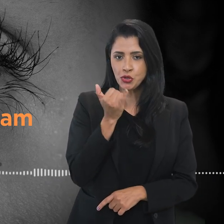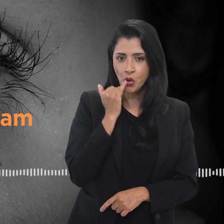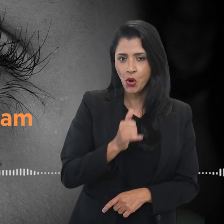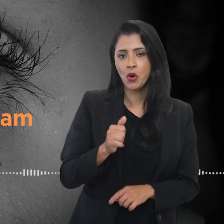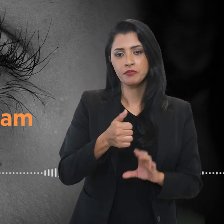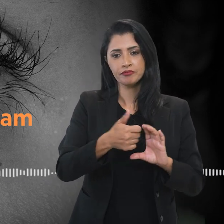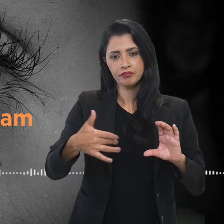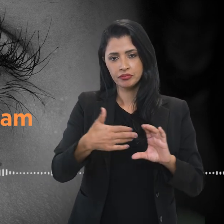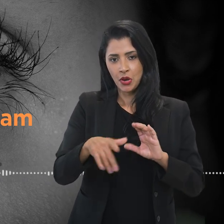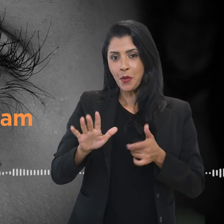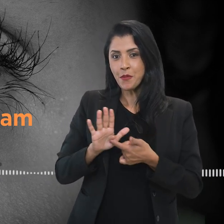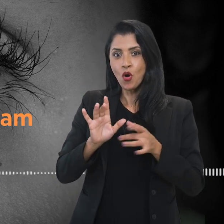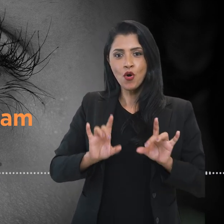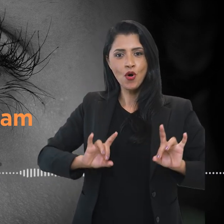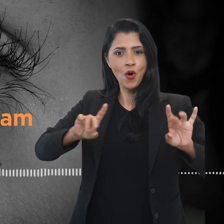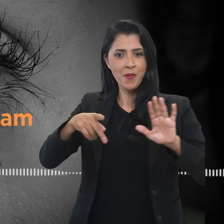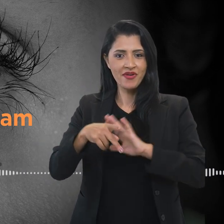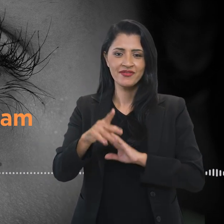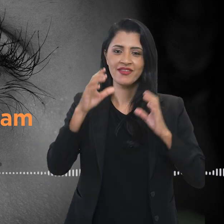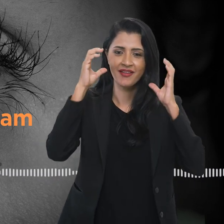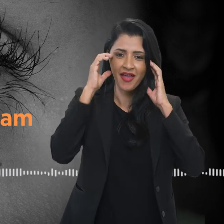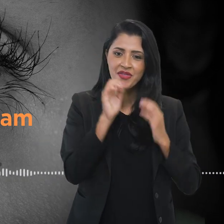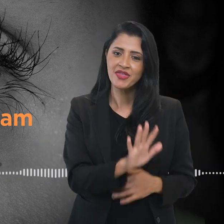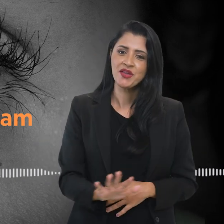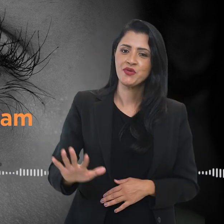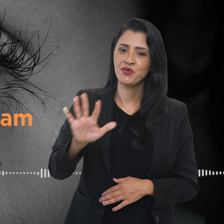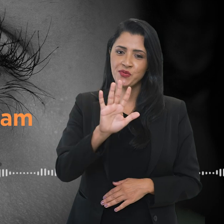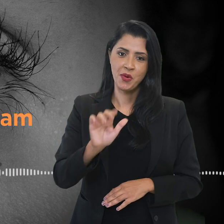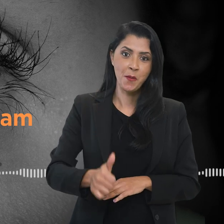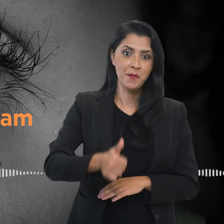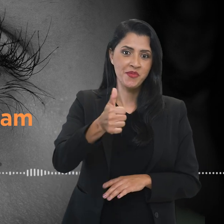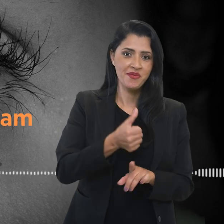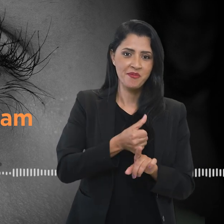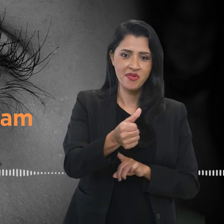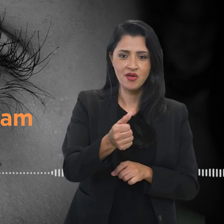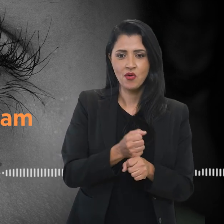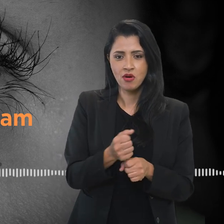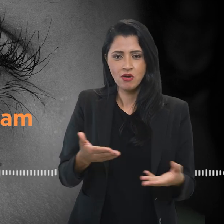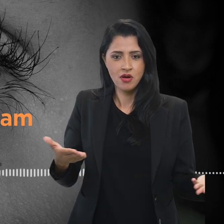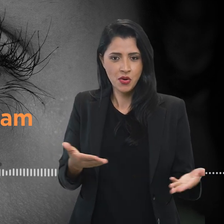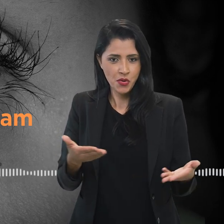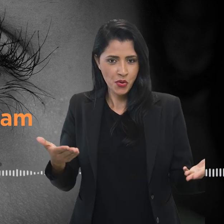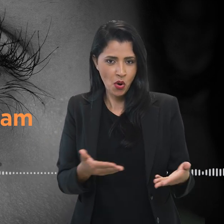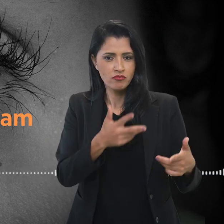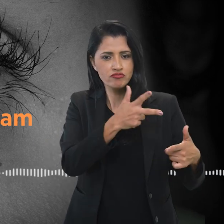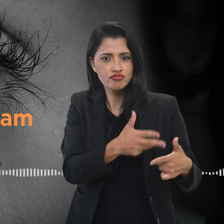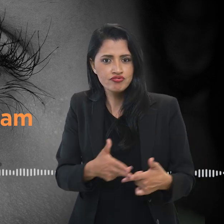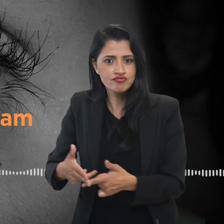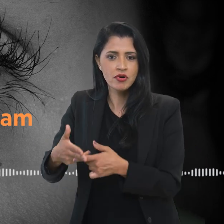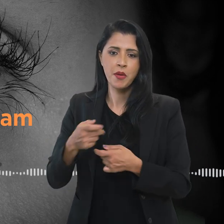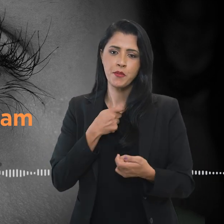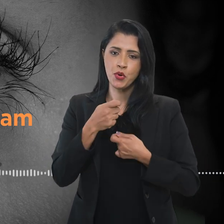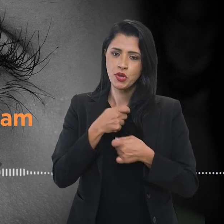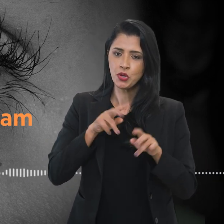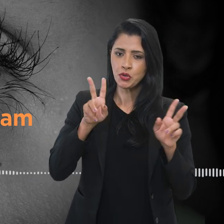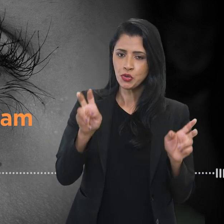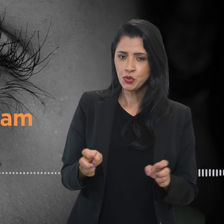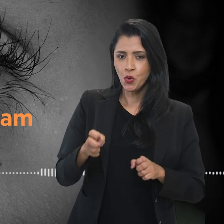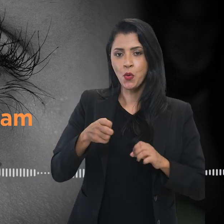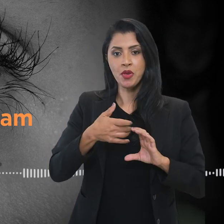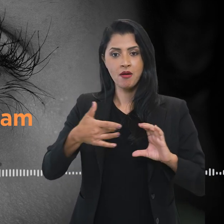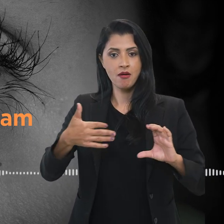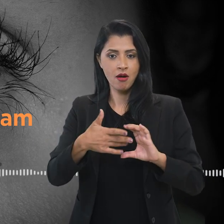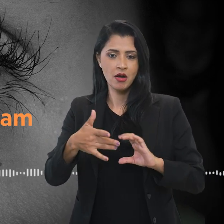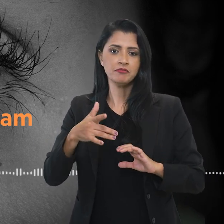foi destaque do jornalismo da Rádio Agência Nacional no primeiro bimestre deste ano. A série de reportagens sobre doenças raras